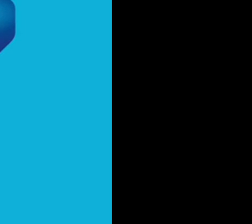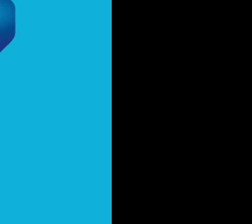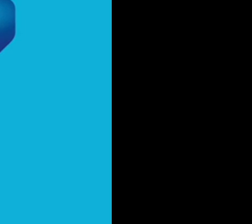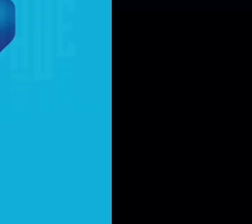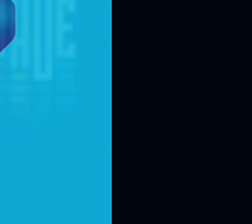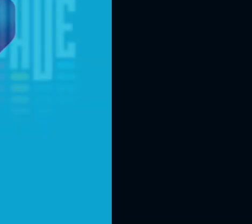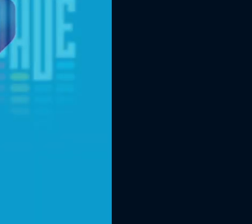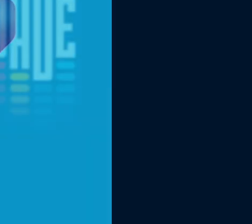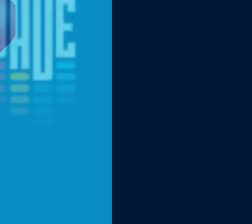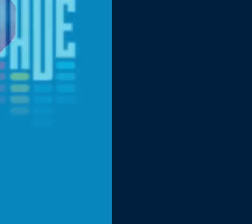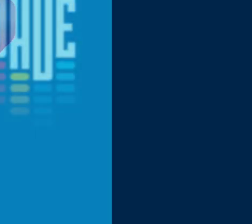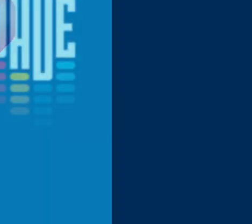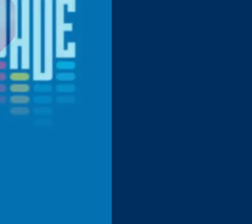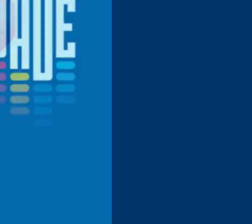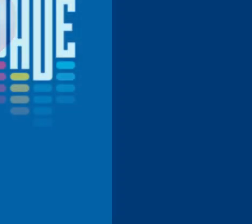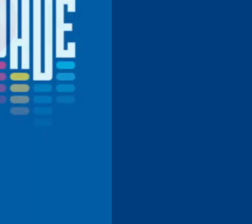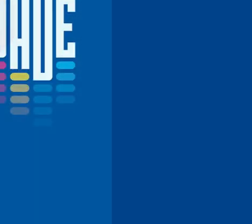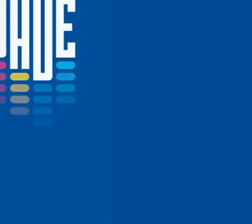nas redes sociais.